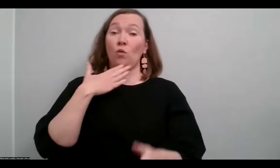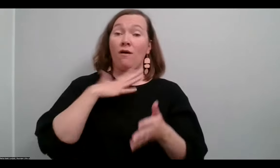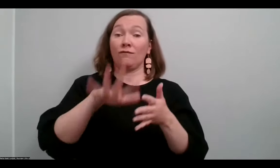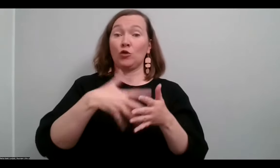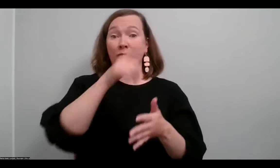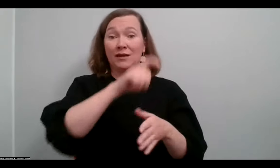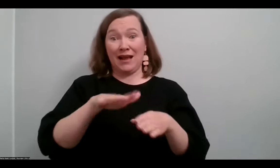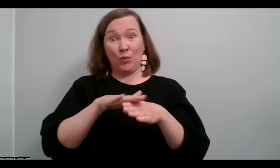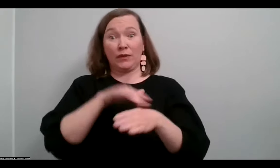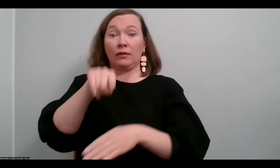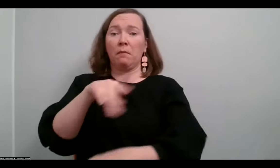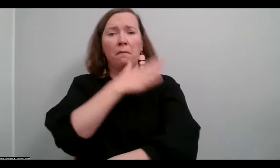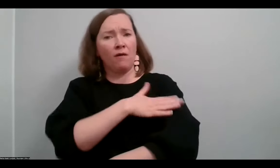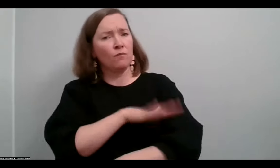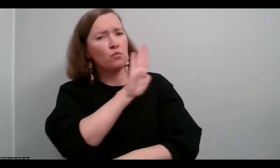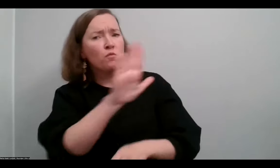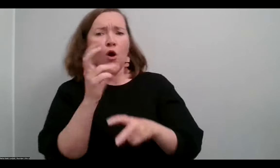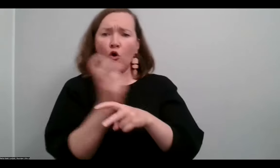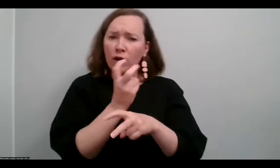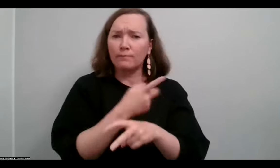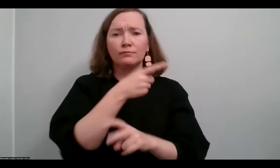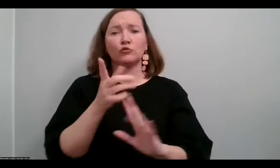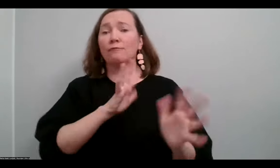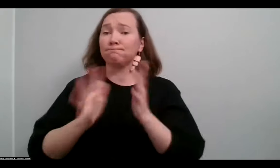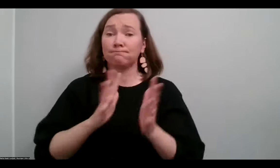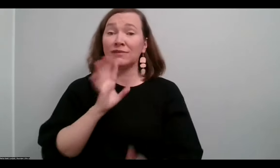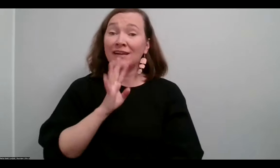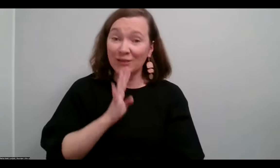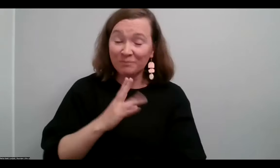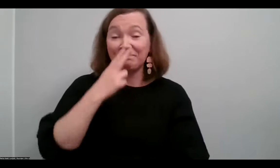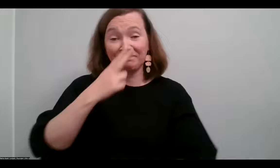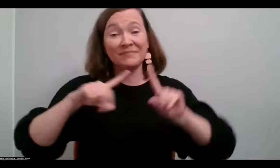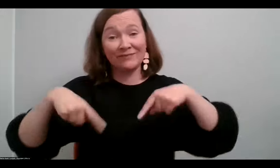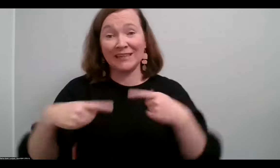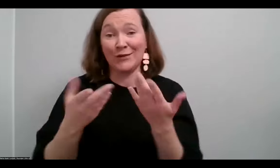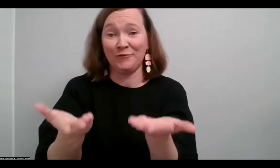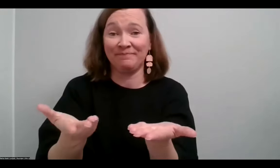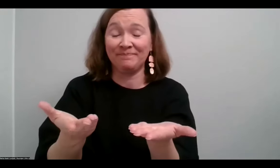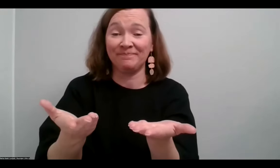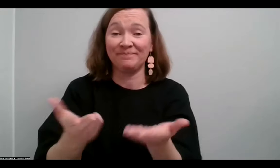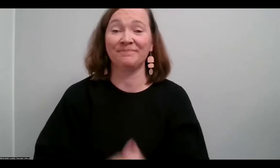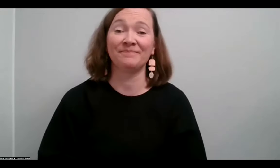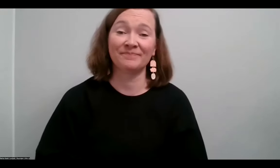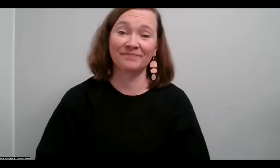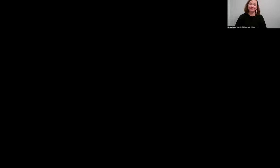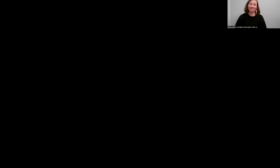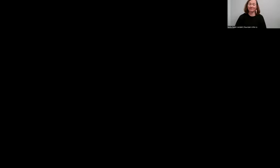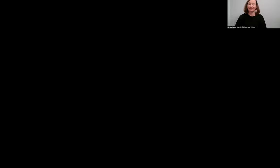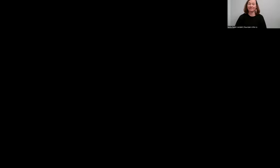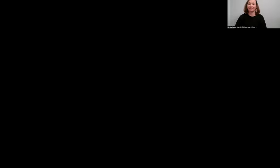Eli ensin näytän taas viittomakielisten puheenvuorot, joilla on kokemuksia tämän palvelun käytöstä. Katsotaan